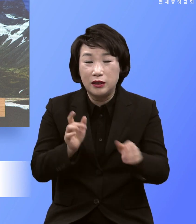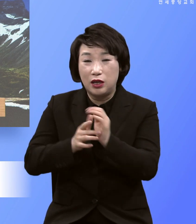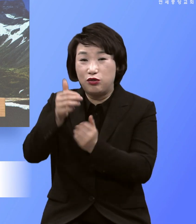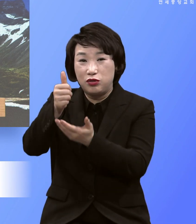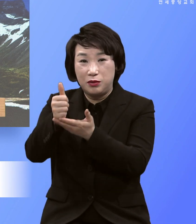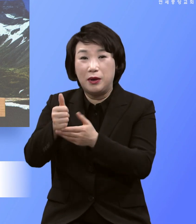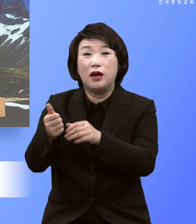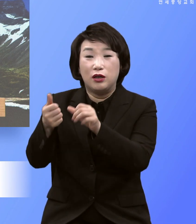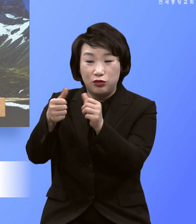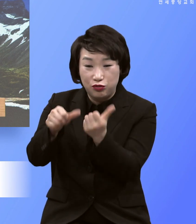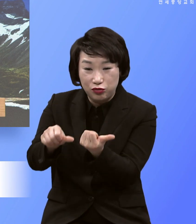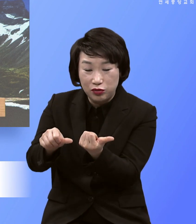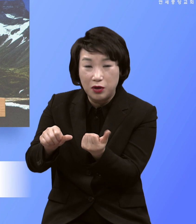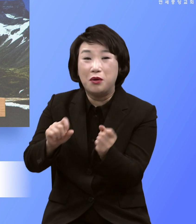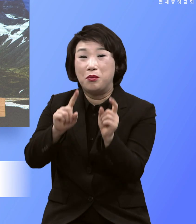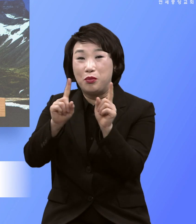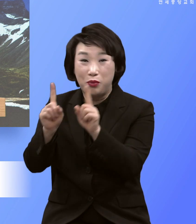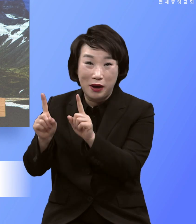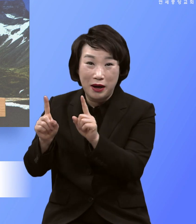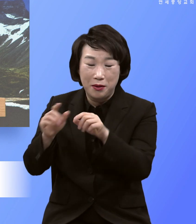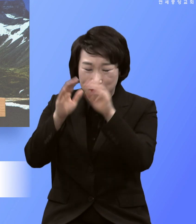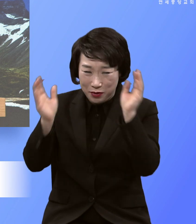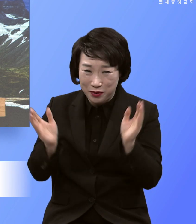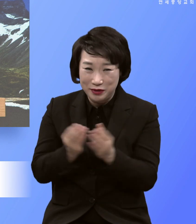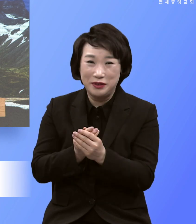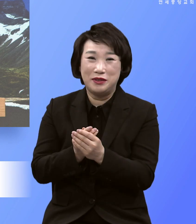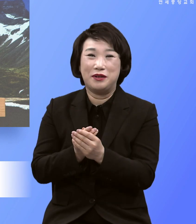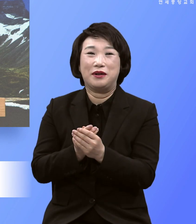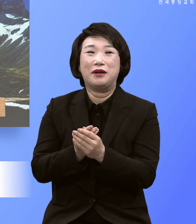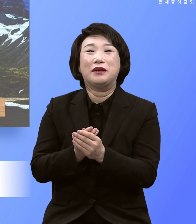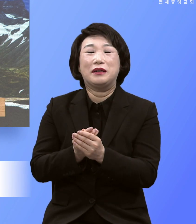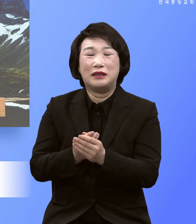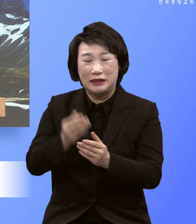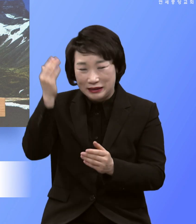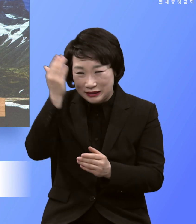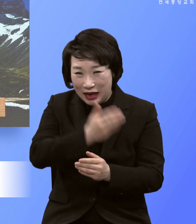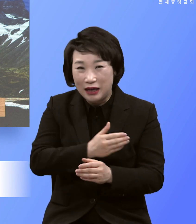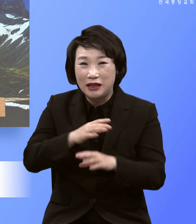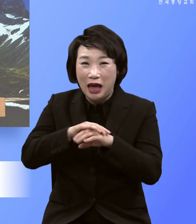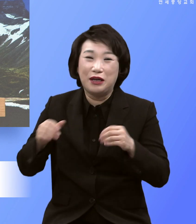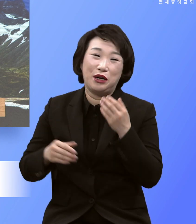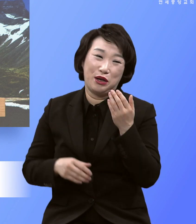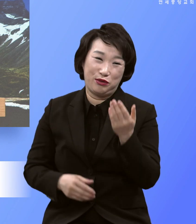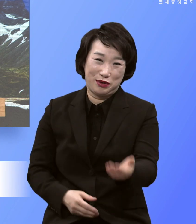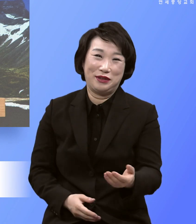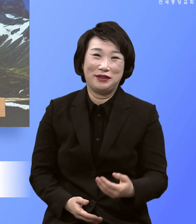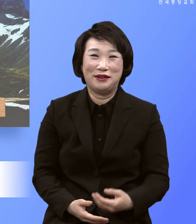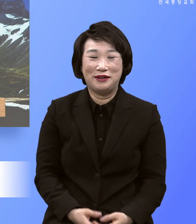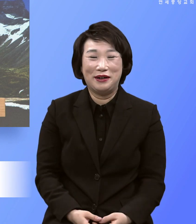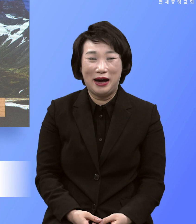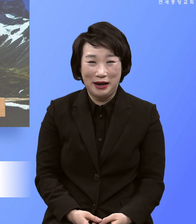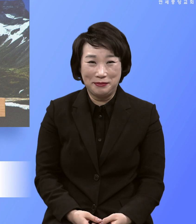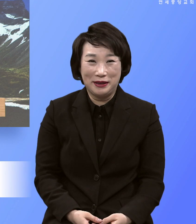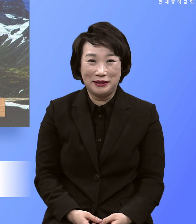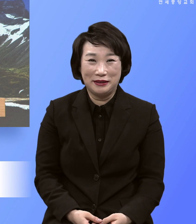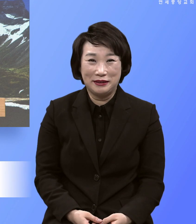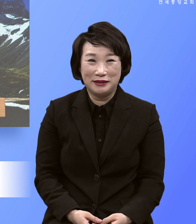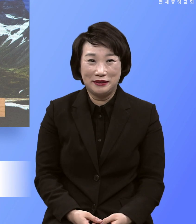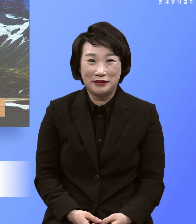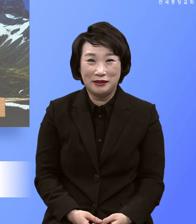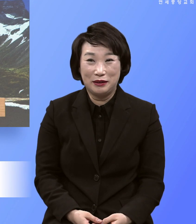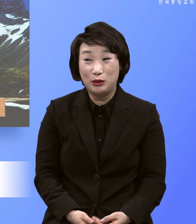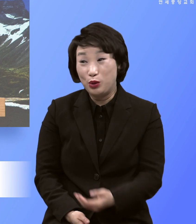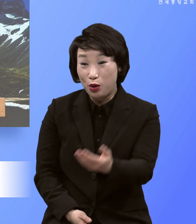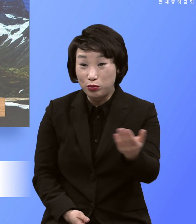자신의 죽음과 부활하심으로 완전 무결하게 해결해 주셨고